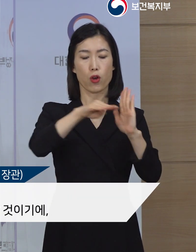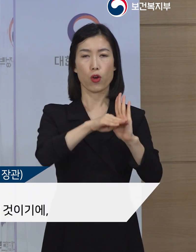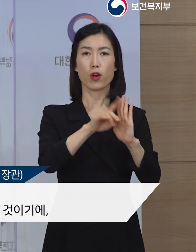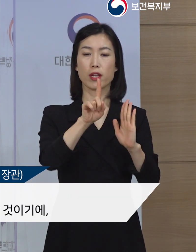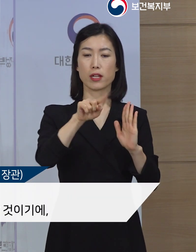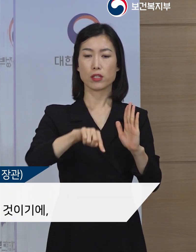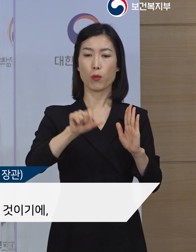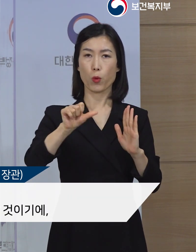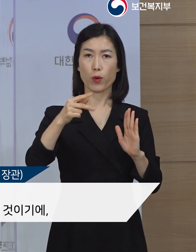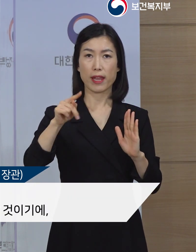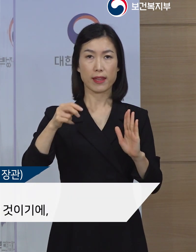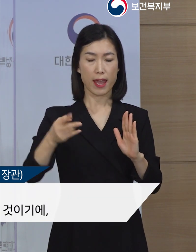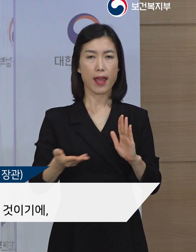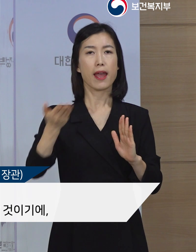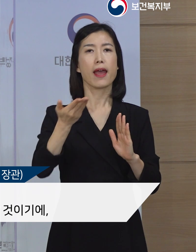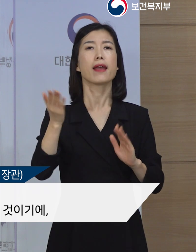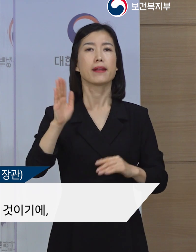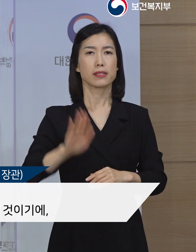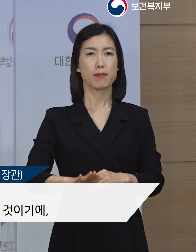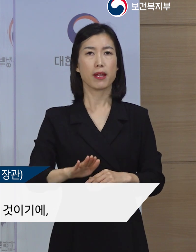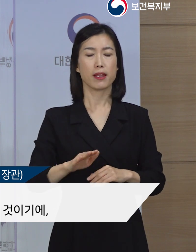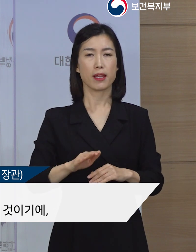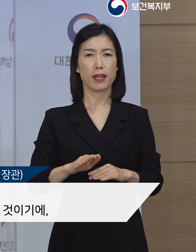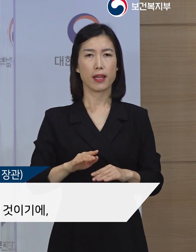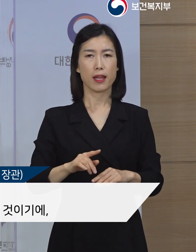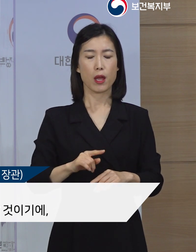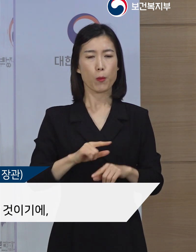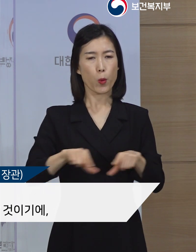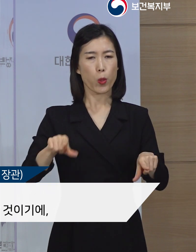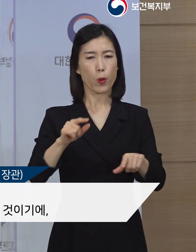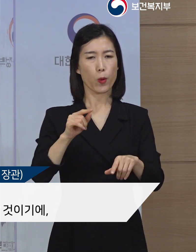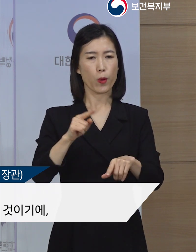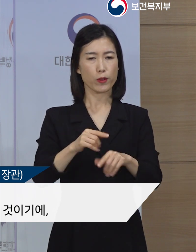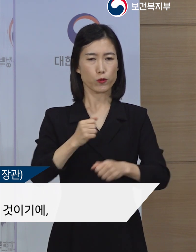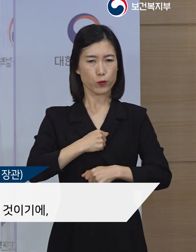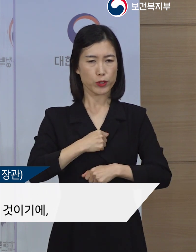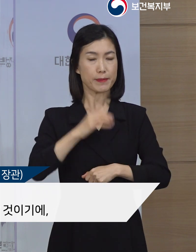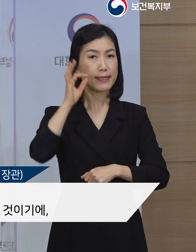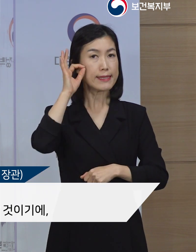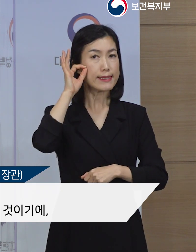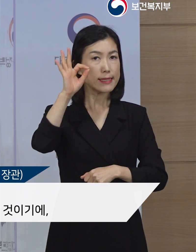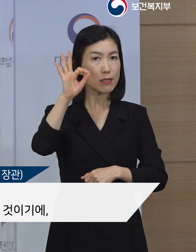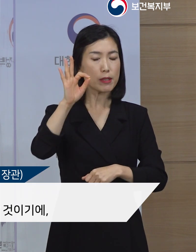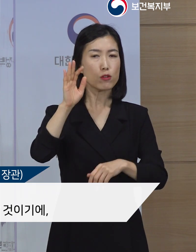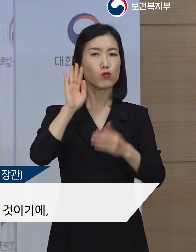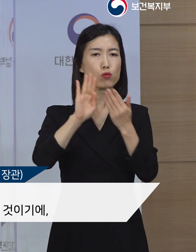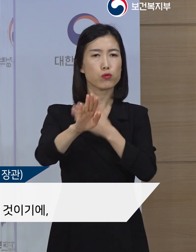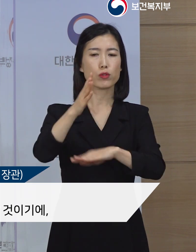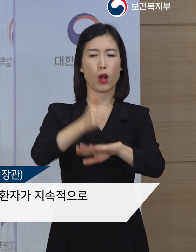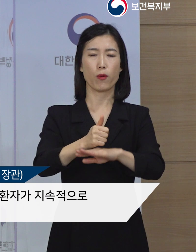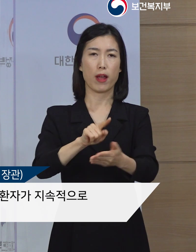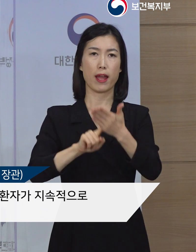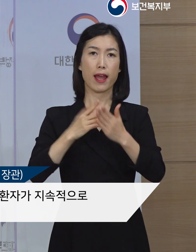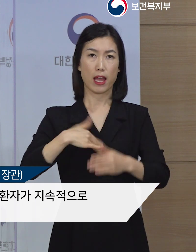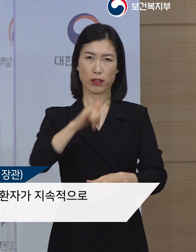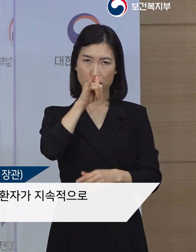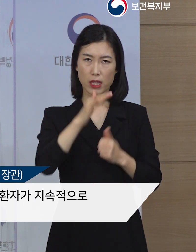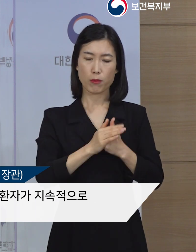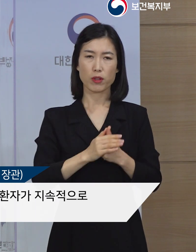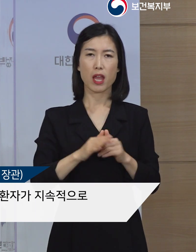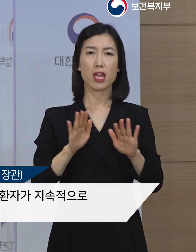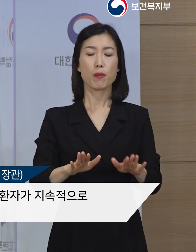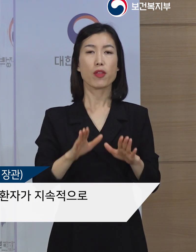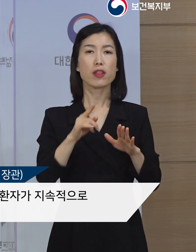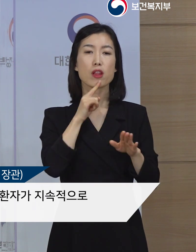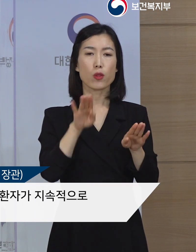1.5단계로 상향하였으나 최소 10일 이상이 경과하여야 효과가 나타날 것이기에 이번